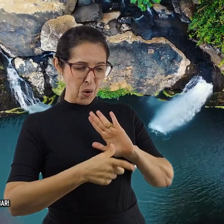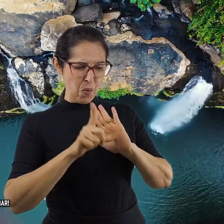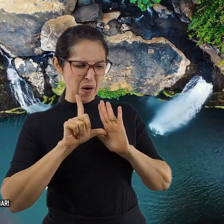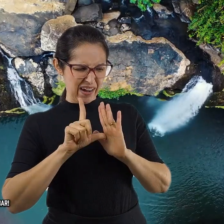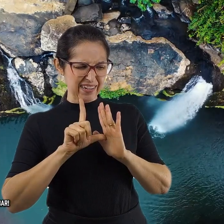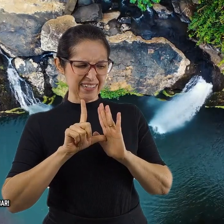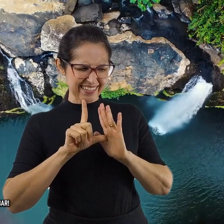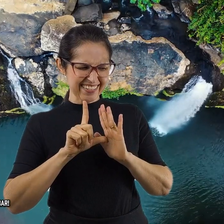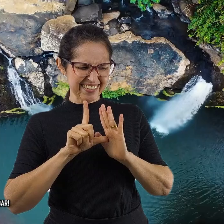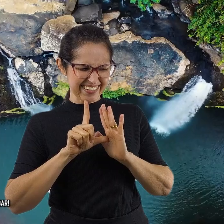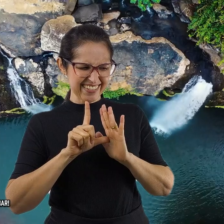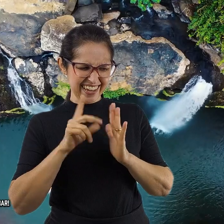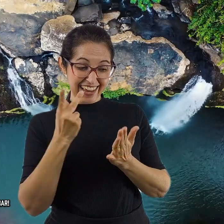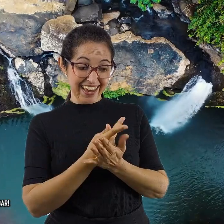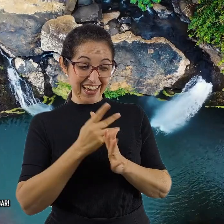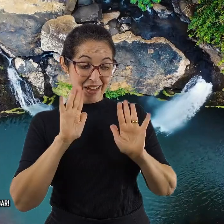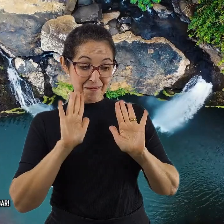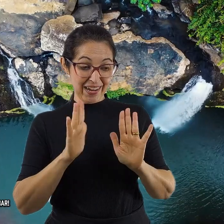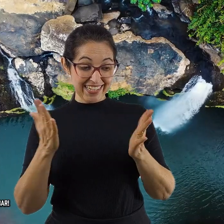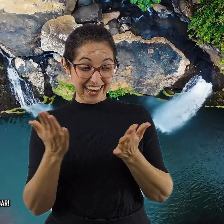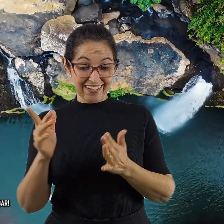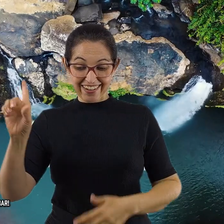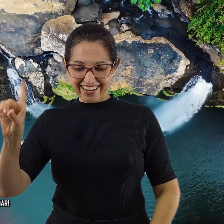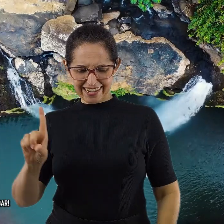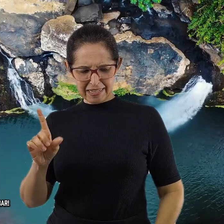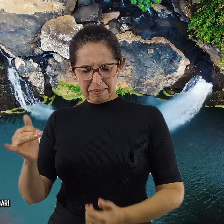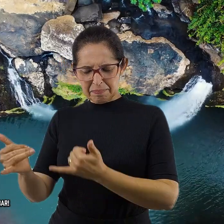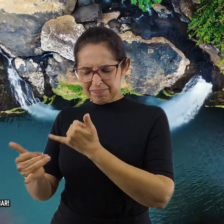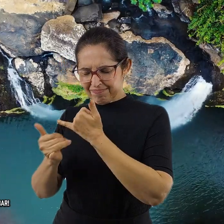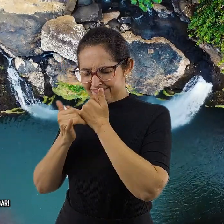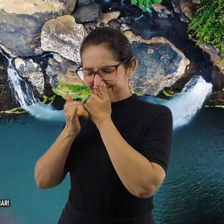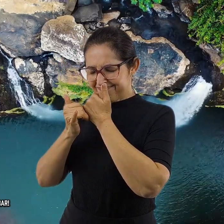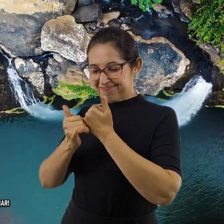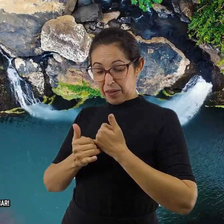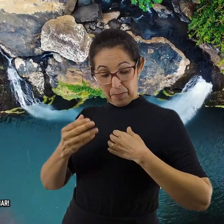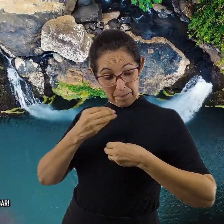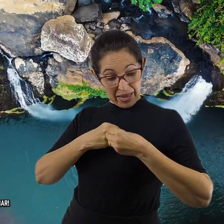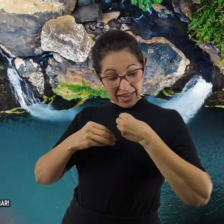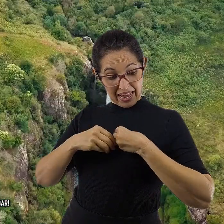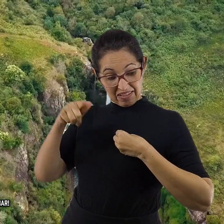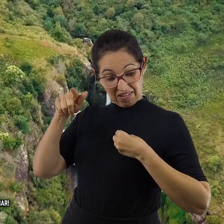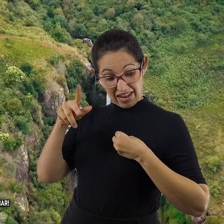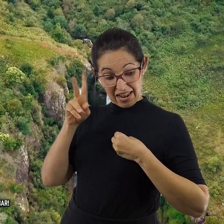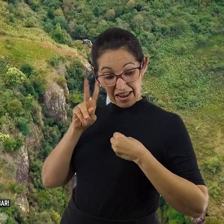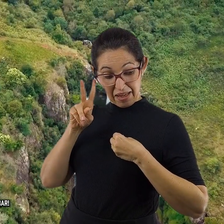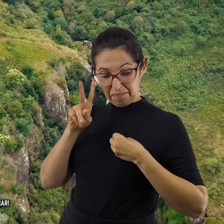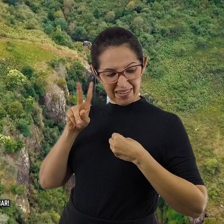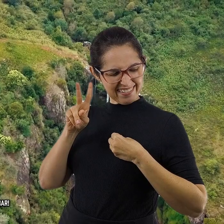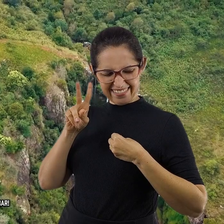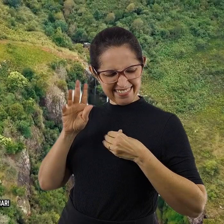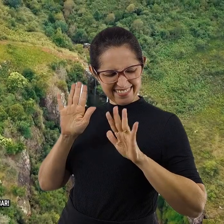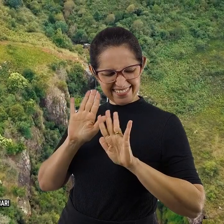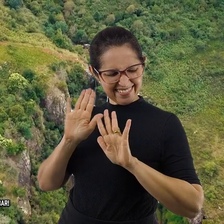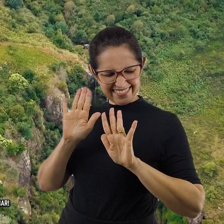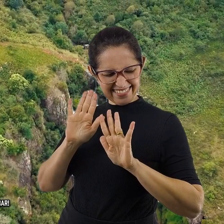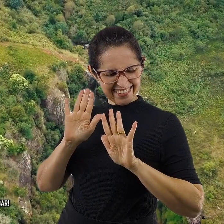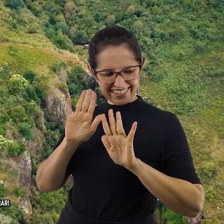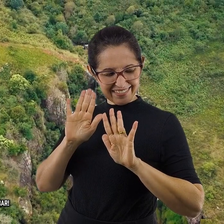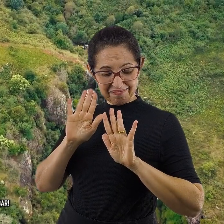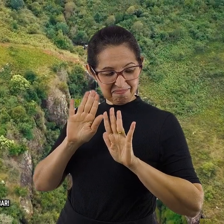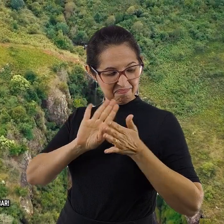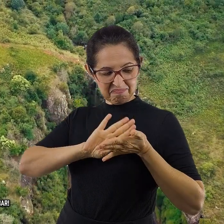ele apagou a minha transgressão. Dos meus pecados ele não se lembra mais. Esse é o amor de